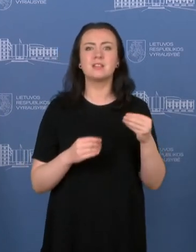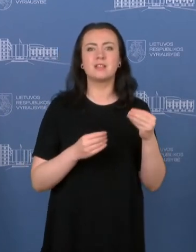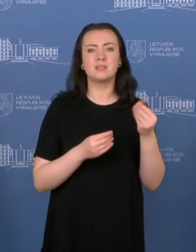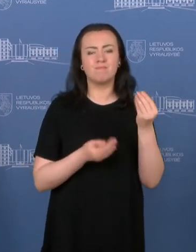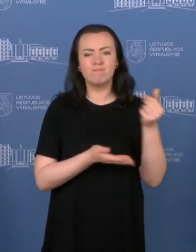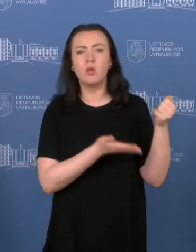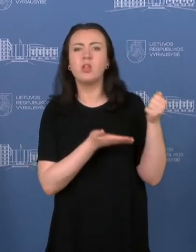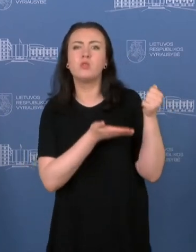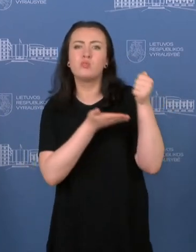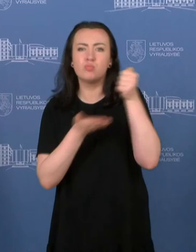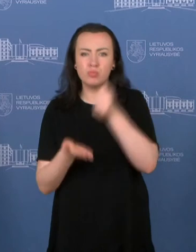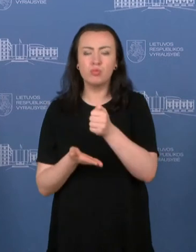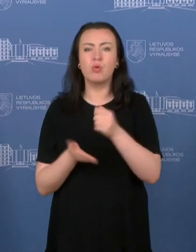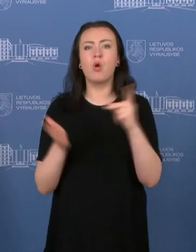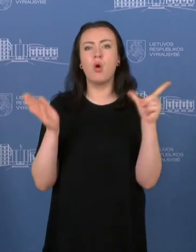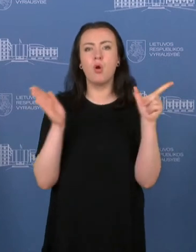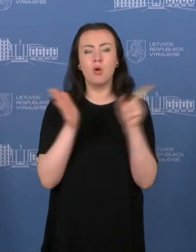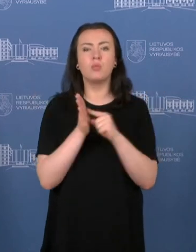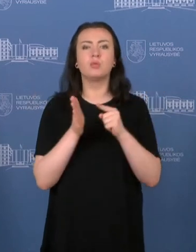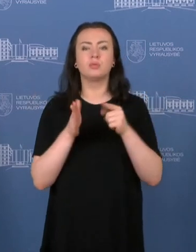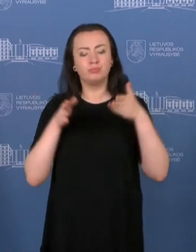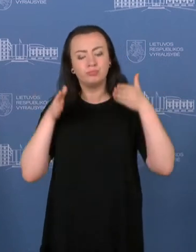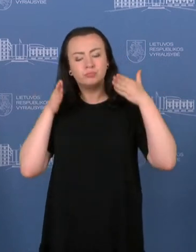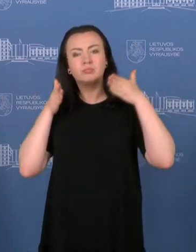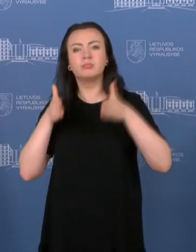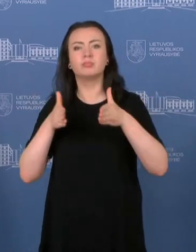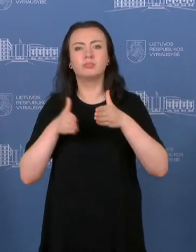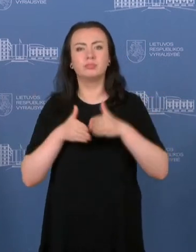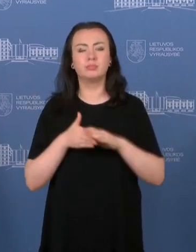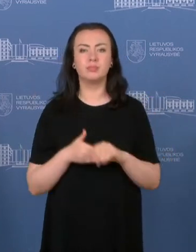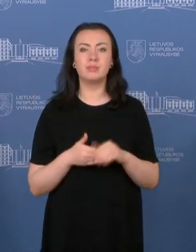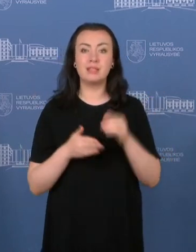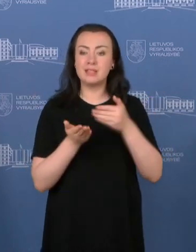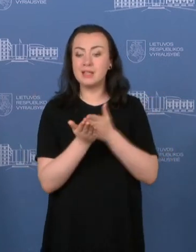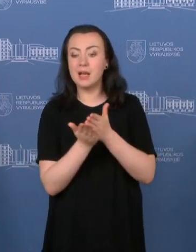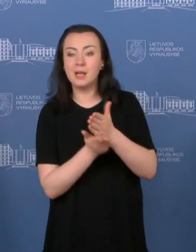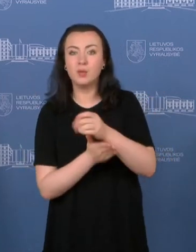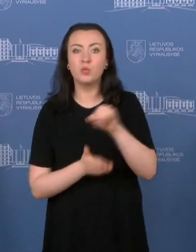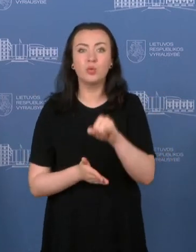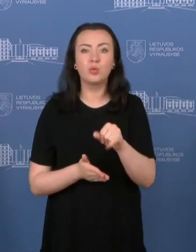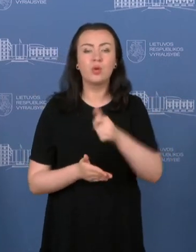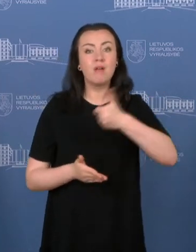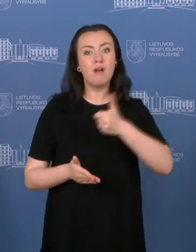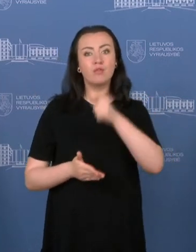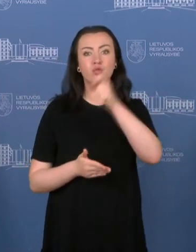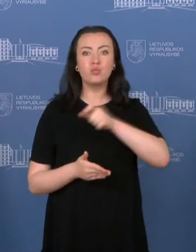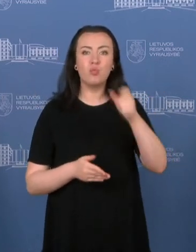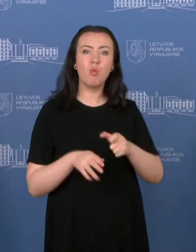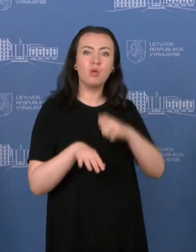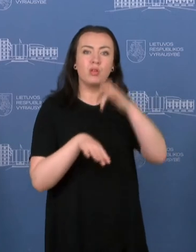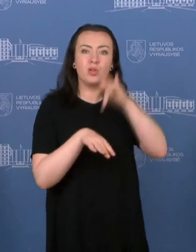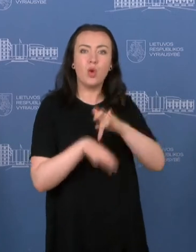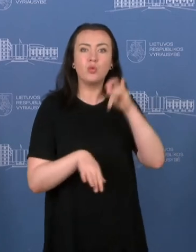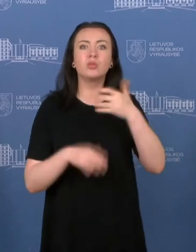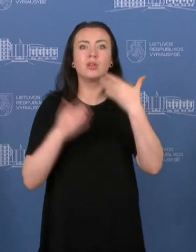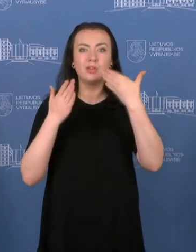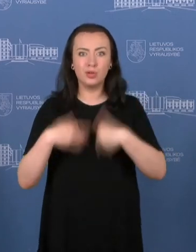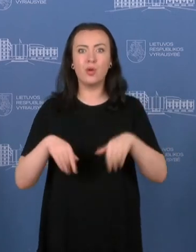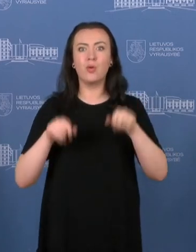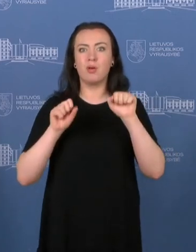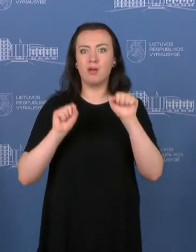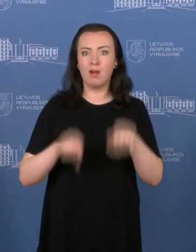ir priemonės turi būti nukreiptos tą kryptimi, kad žmonės jaustųsi, kad jau